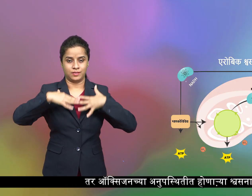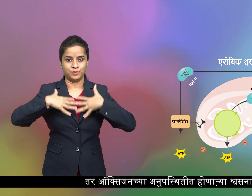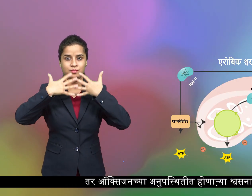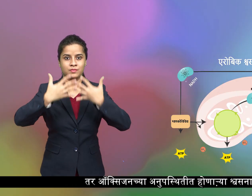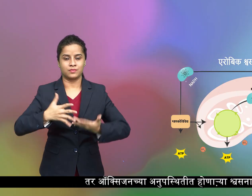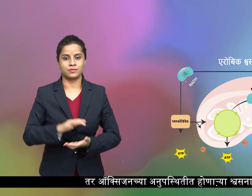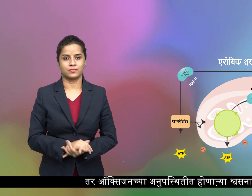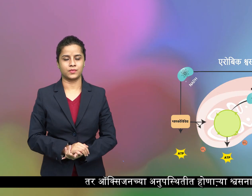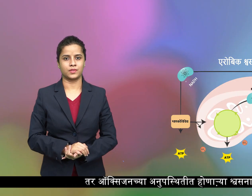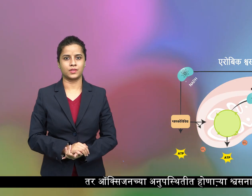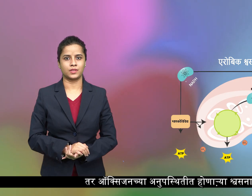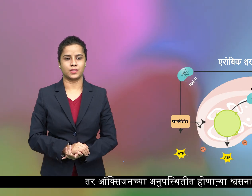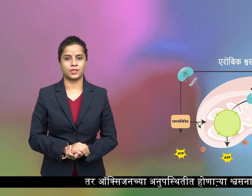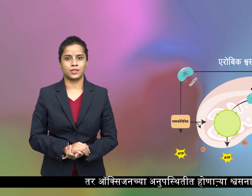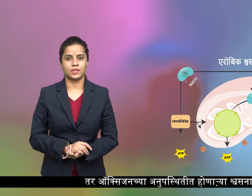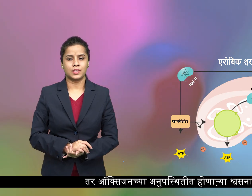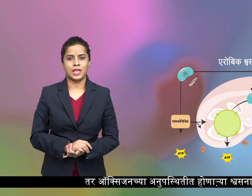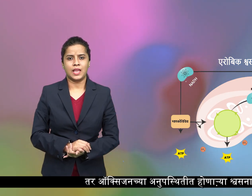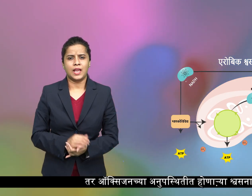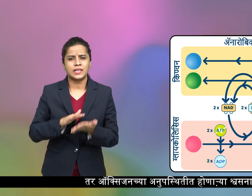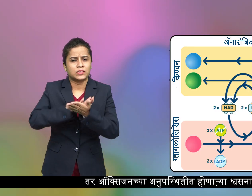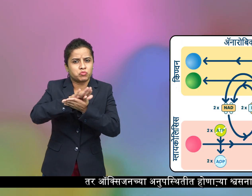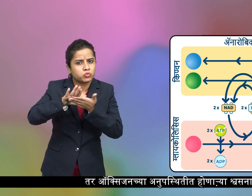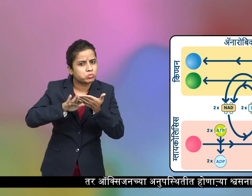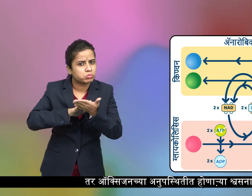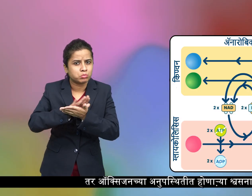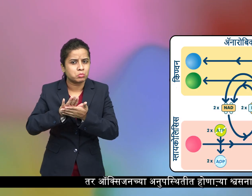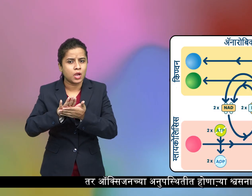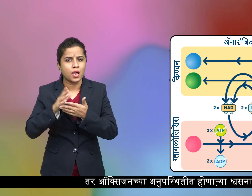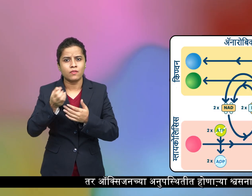तर ऑक्सिजनच्या अनुपस्थितीत होणाऱ्या श्वसनात